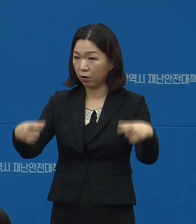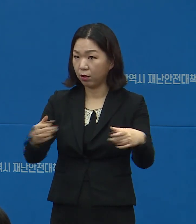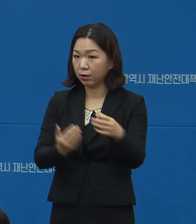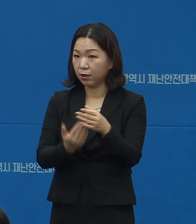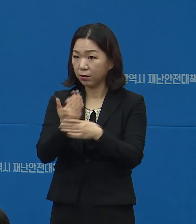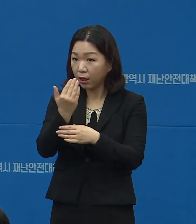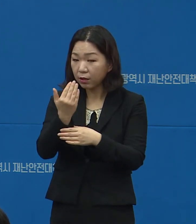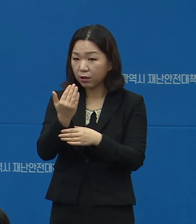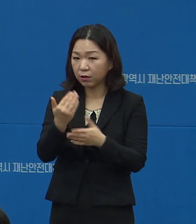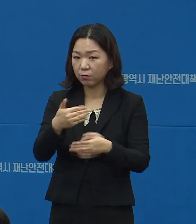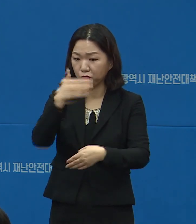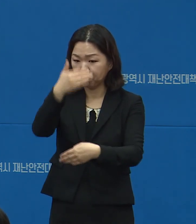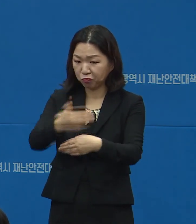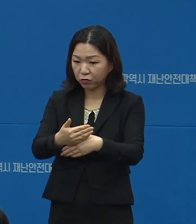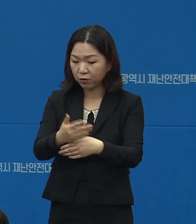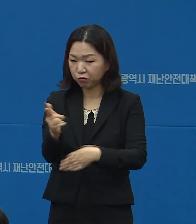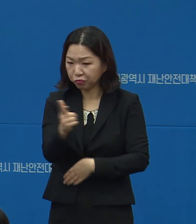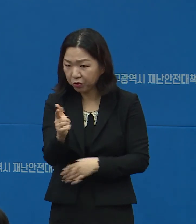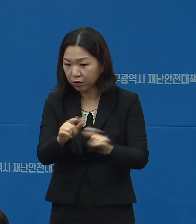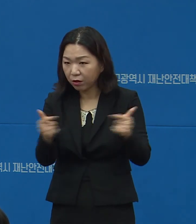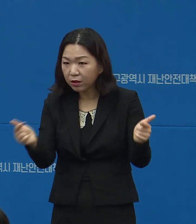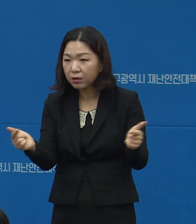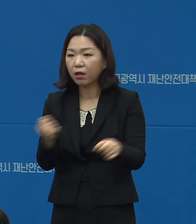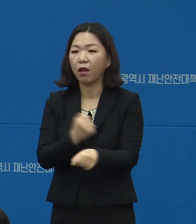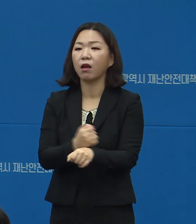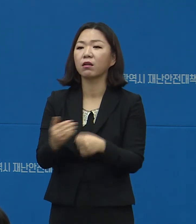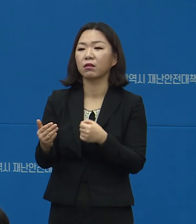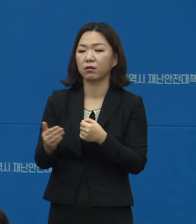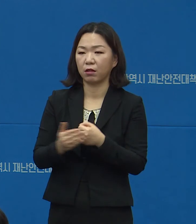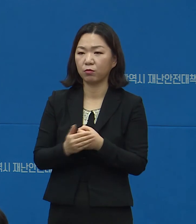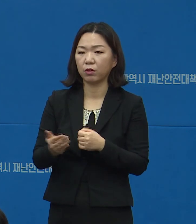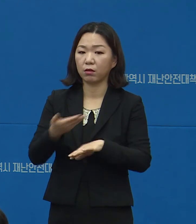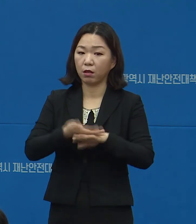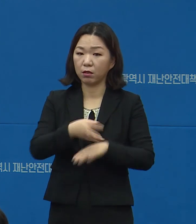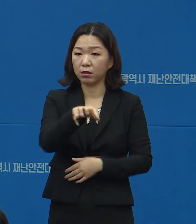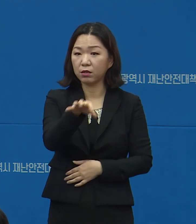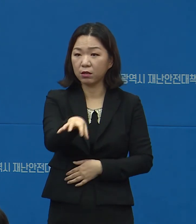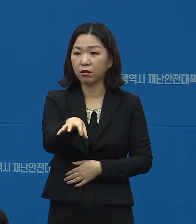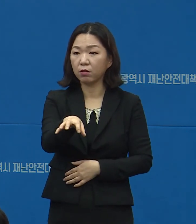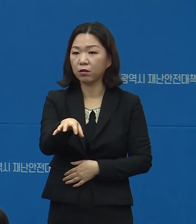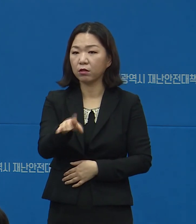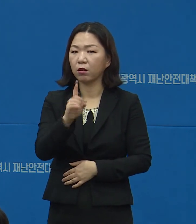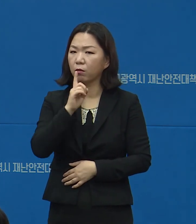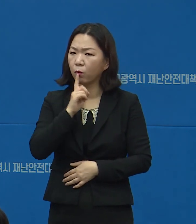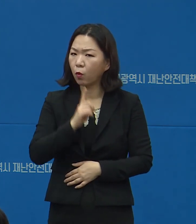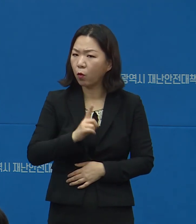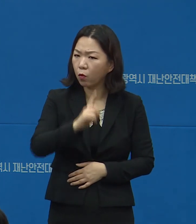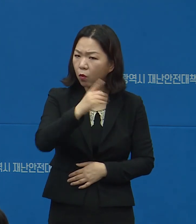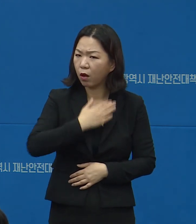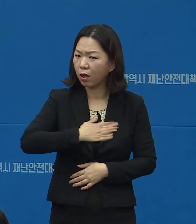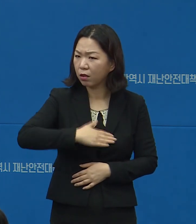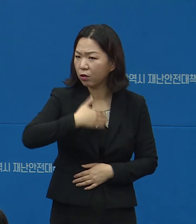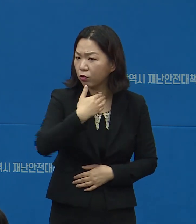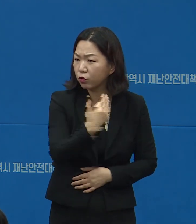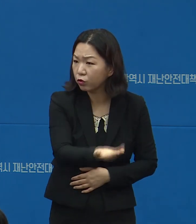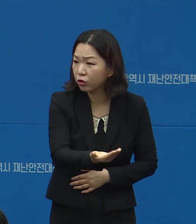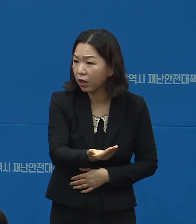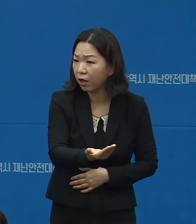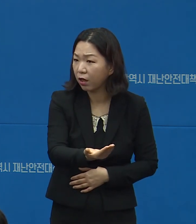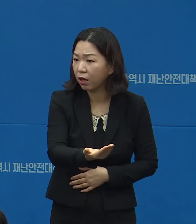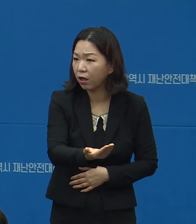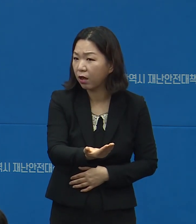발생했는 게 조치를 하고 있었기 때문에 이거를 이제 다른 지역에 보고 이렇게 알려드려야